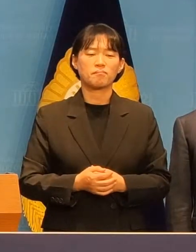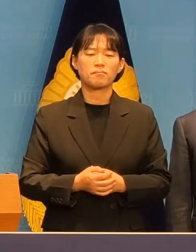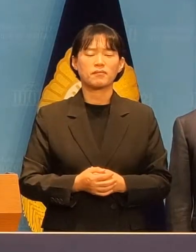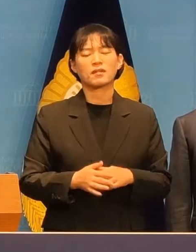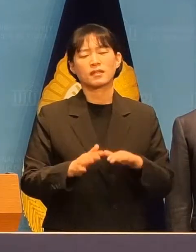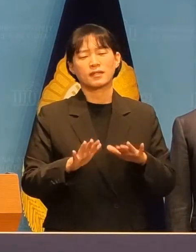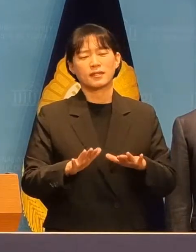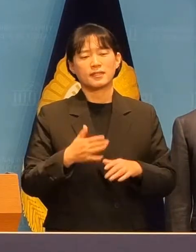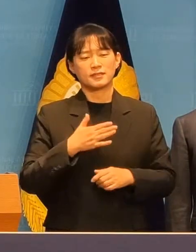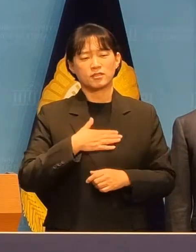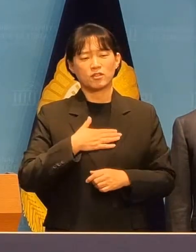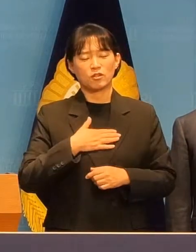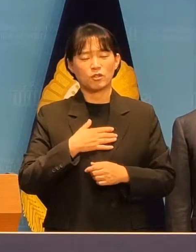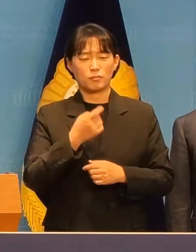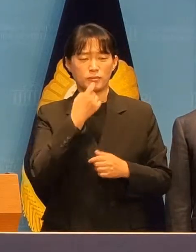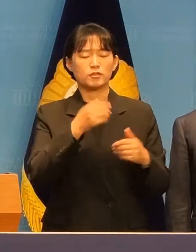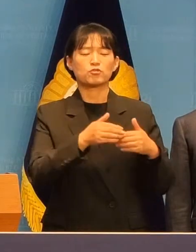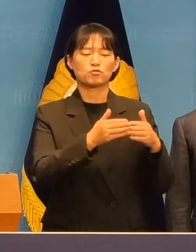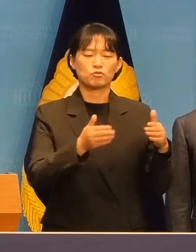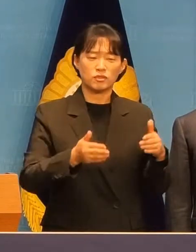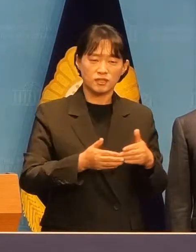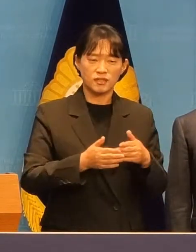이에 저 더불어민주당